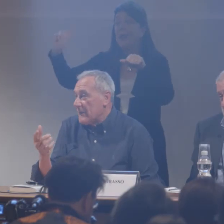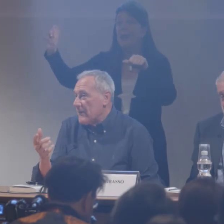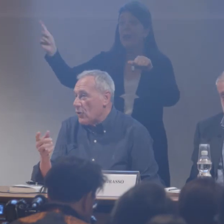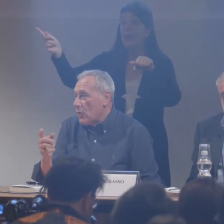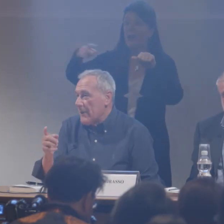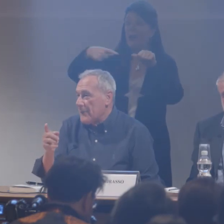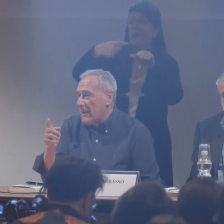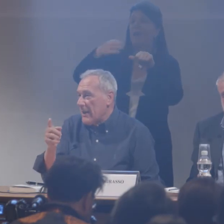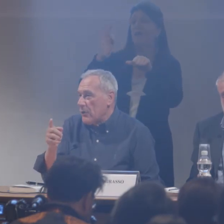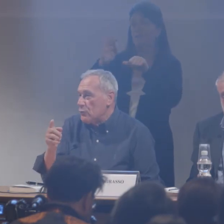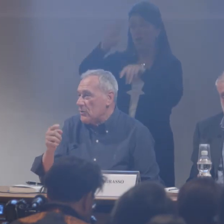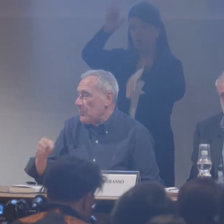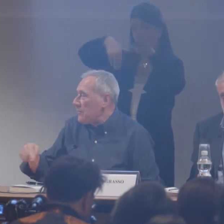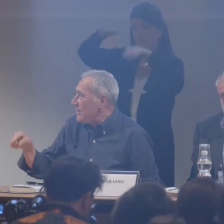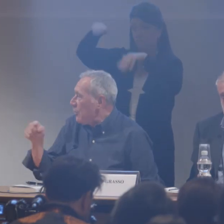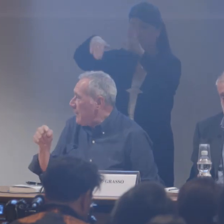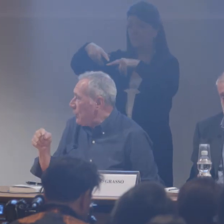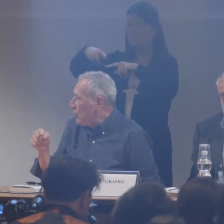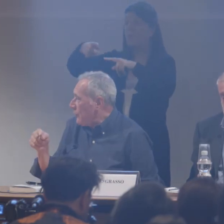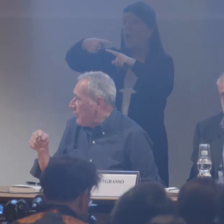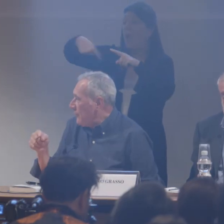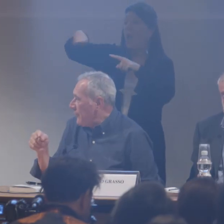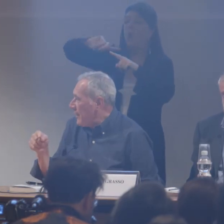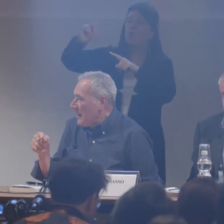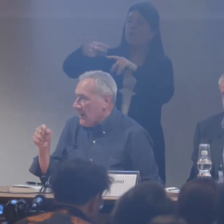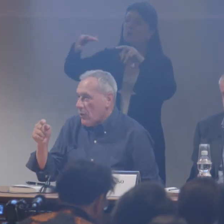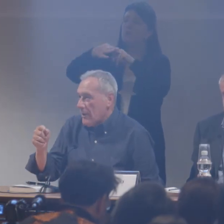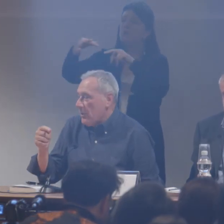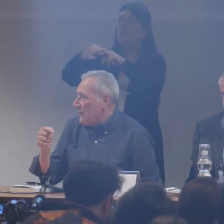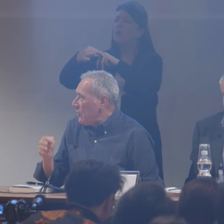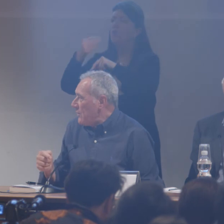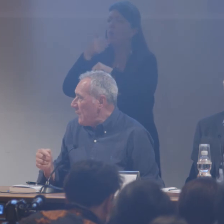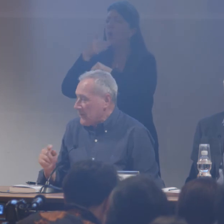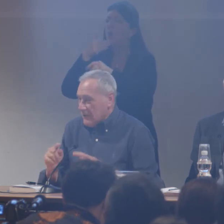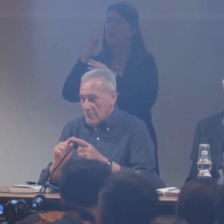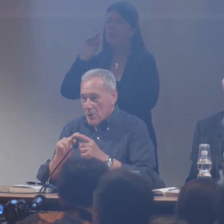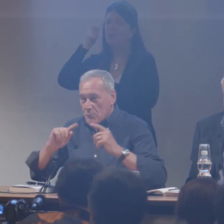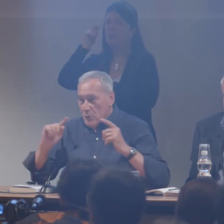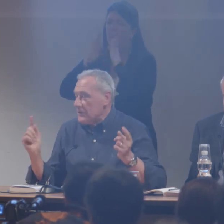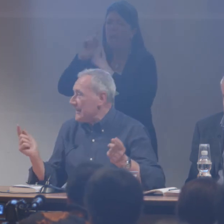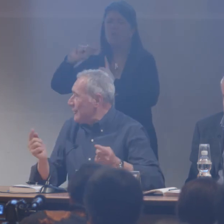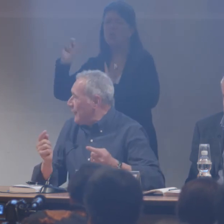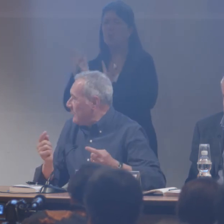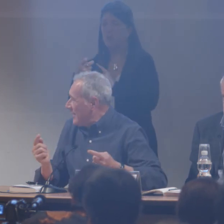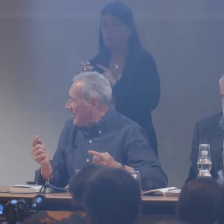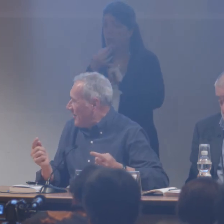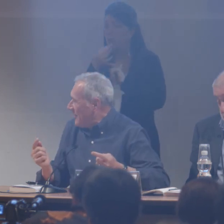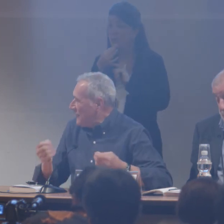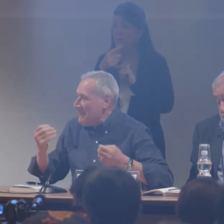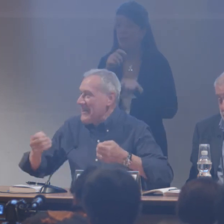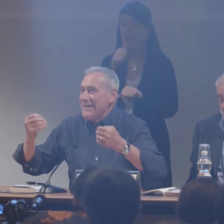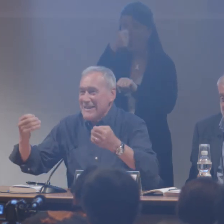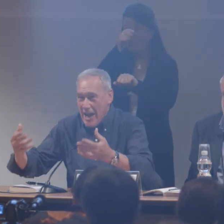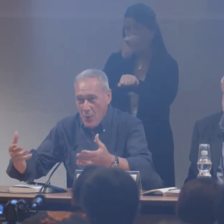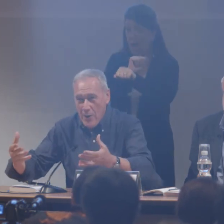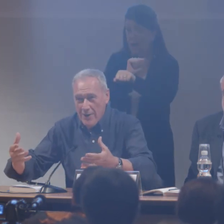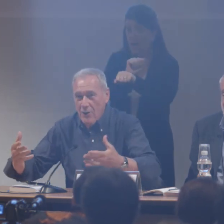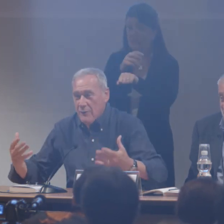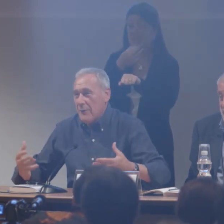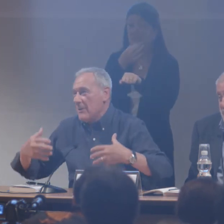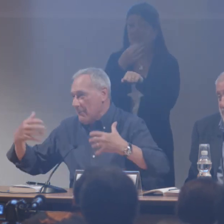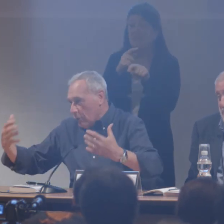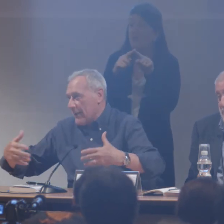Allora, siccome erano tutte sposate con mafiosi, la collaborazione di questo avrebbe coinvolto tante famiglie, no? Certo. Famiglie di